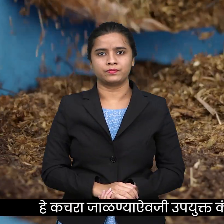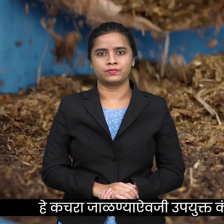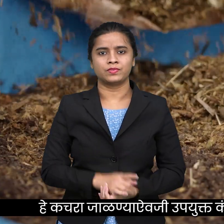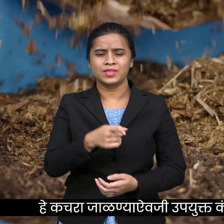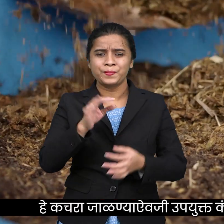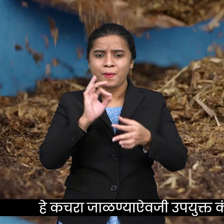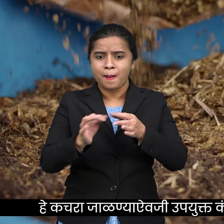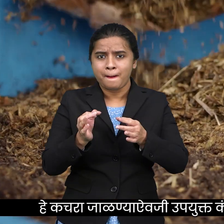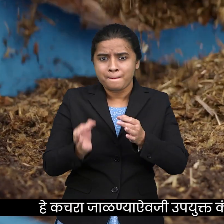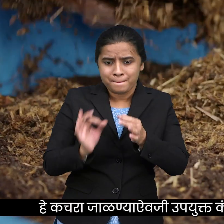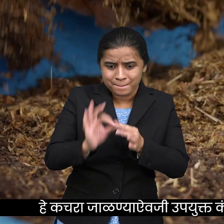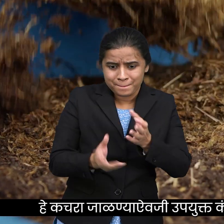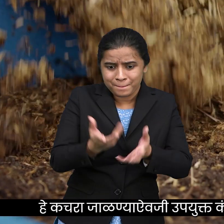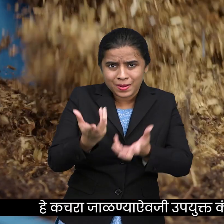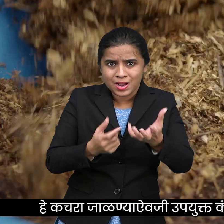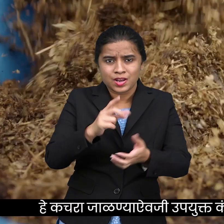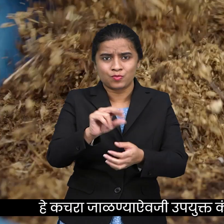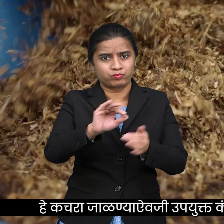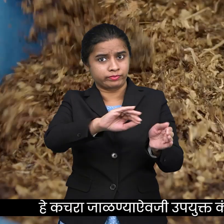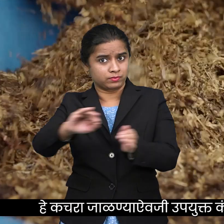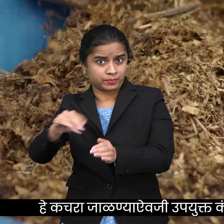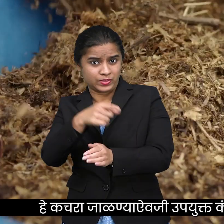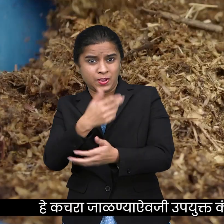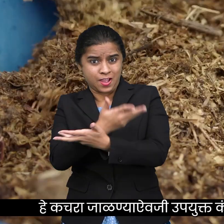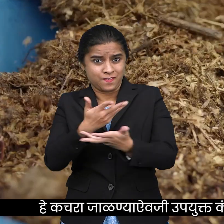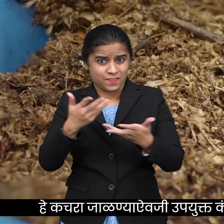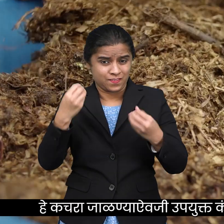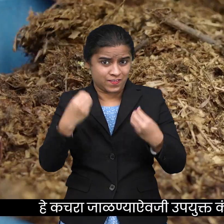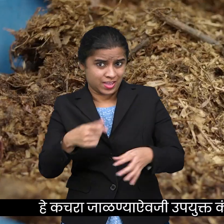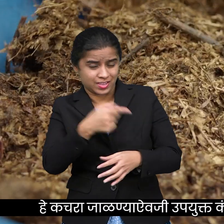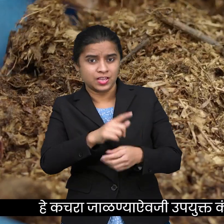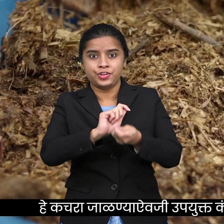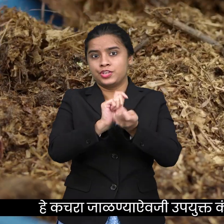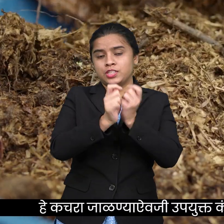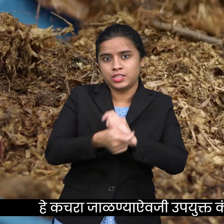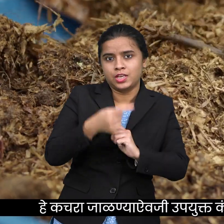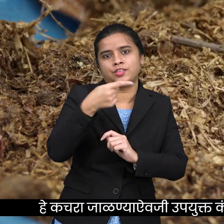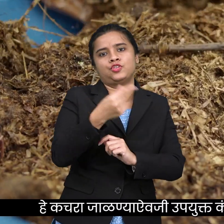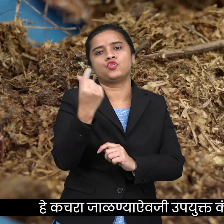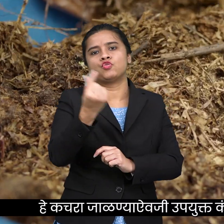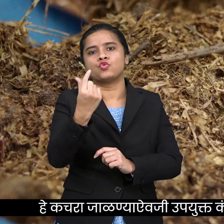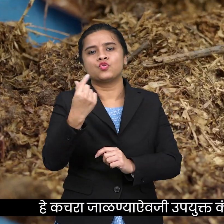हे कचरा जाळण्याऐवजी उपयुक्त कंपोस्ट खतामध्ये रूपांतरित केले जाऊ शकते.